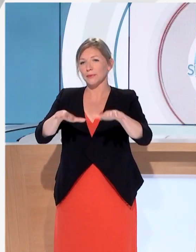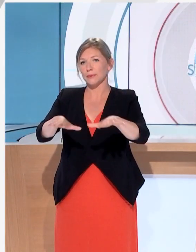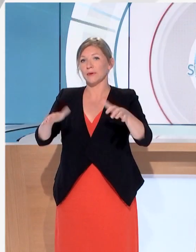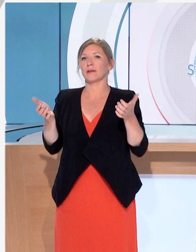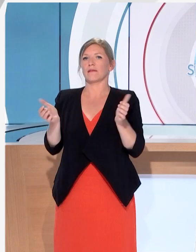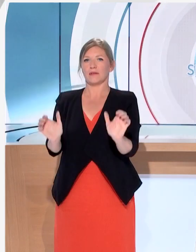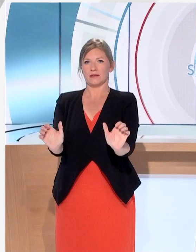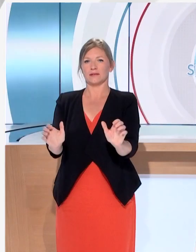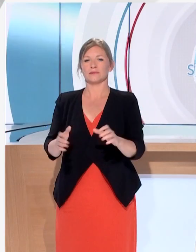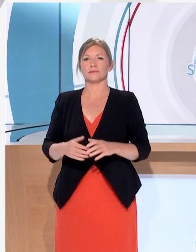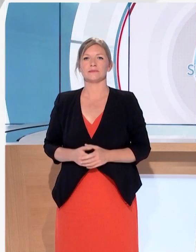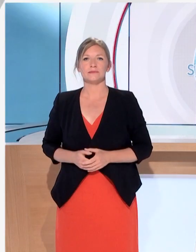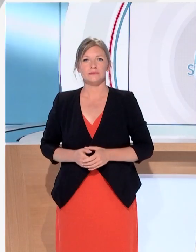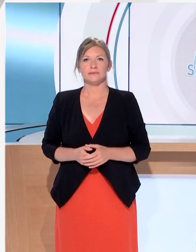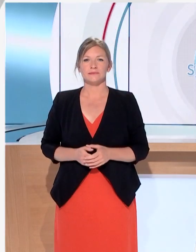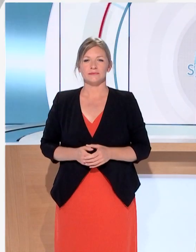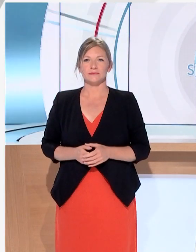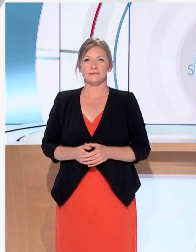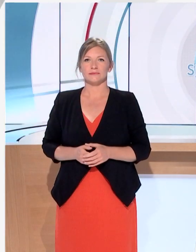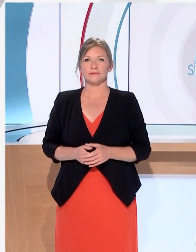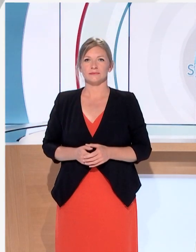pour éviter effectivement la contamination des élèves.